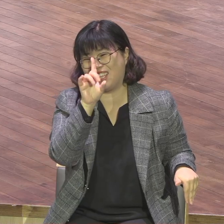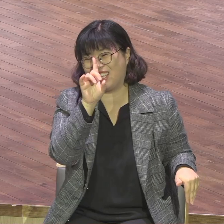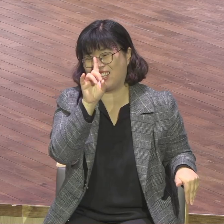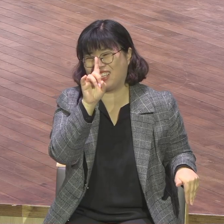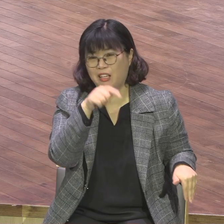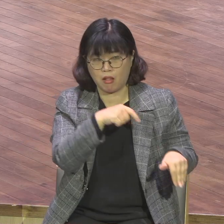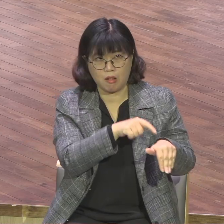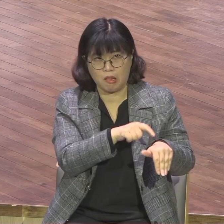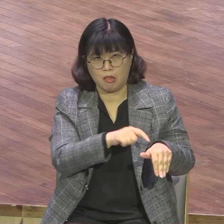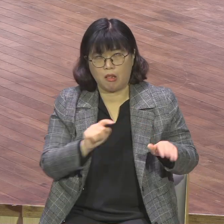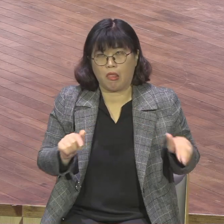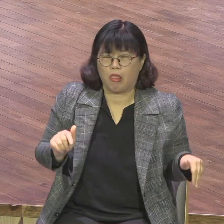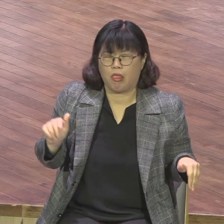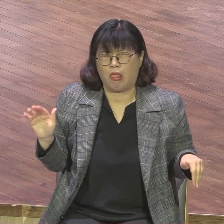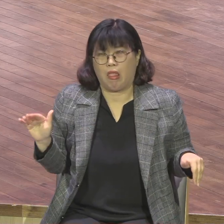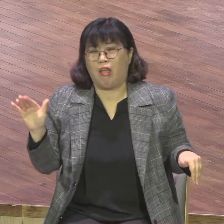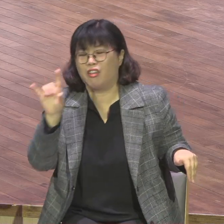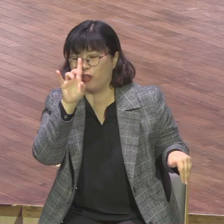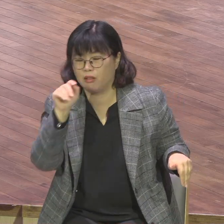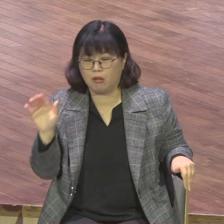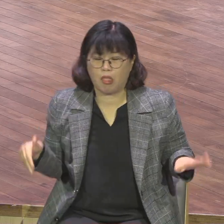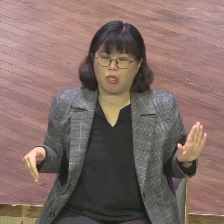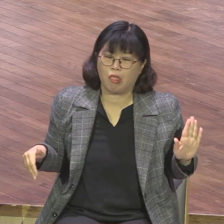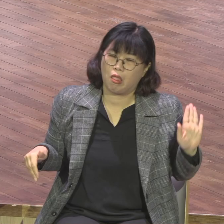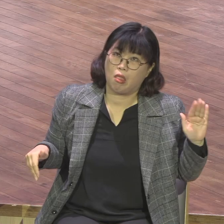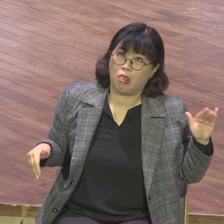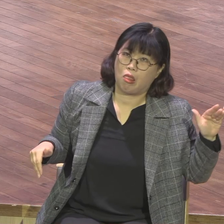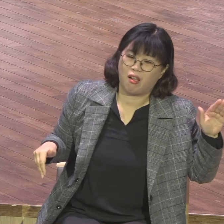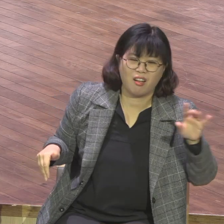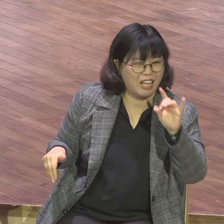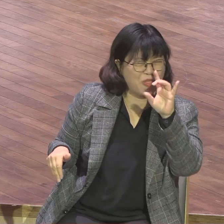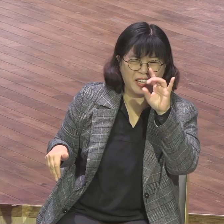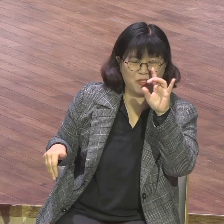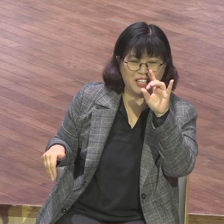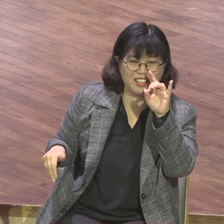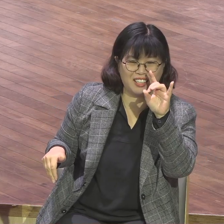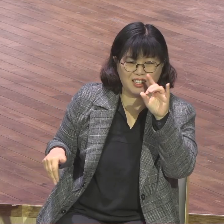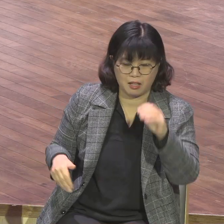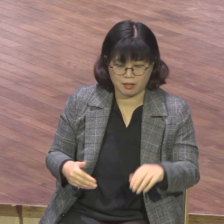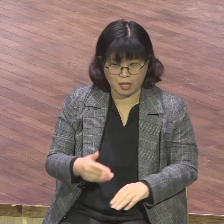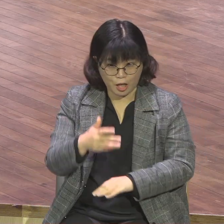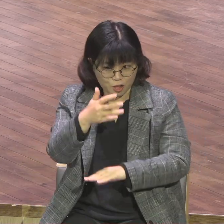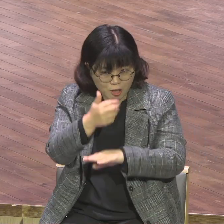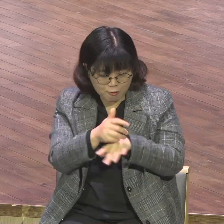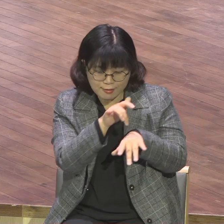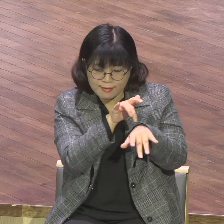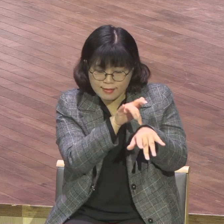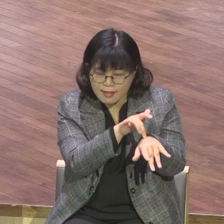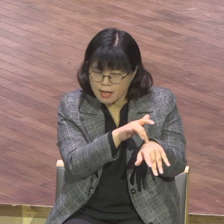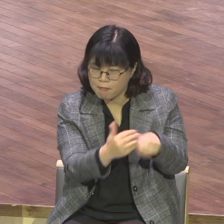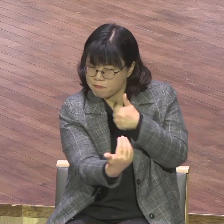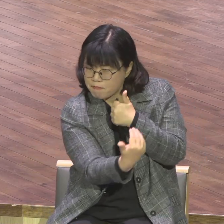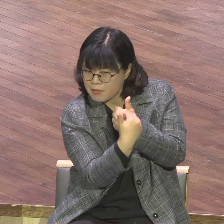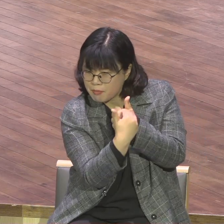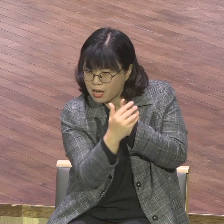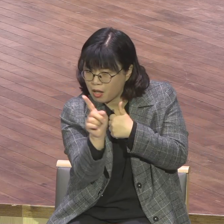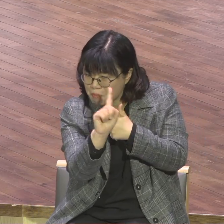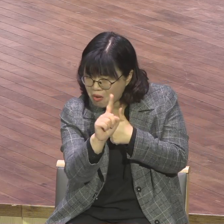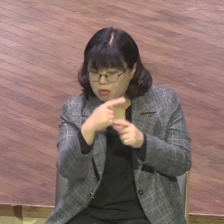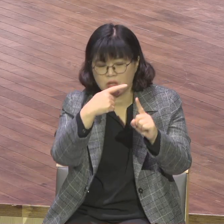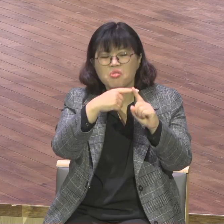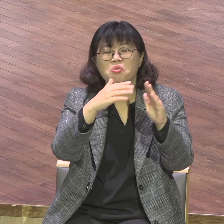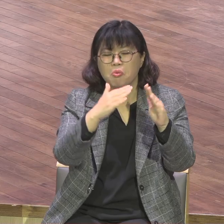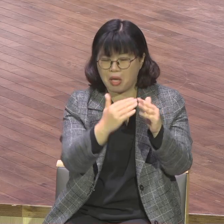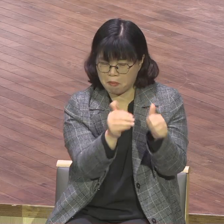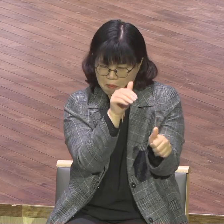중 하나를 꺾으려고, 하나를 꺾어버리려고. 그래야 교회가 교회다운 모습을 나타내지 못하니까, 교회가